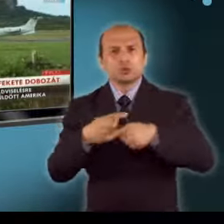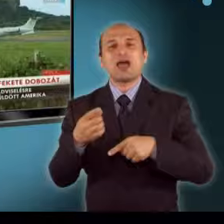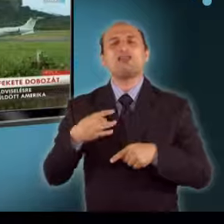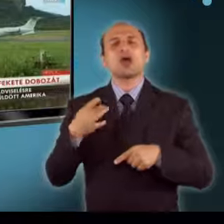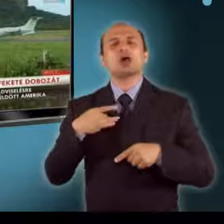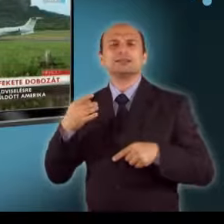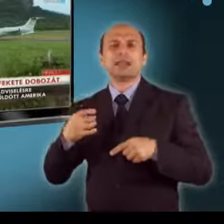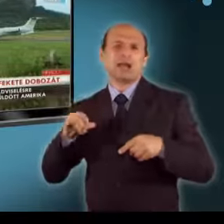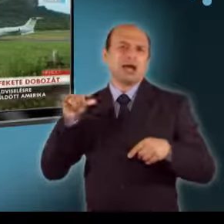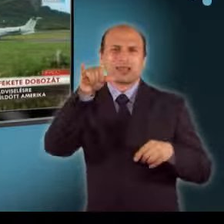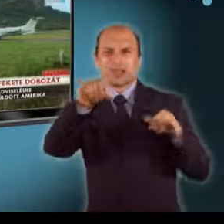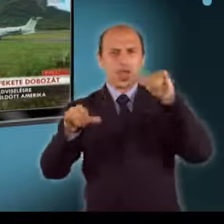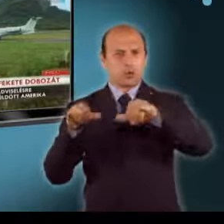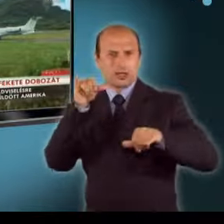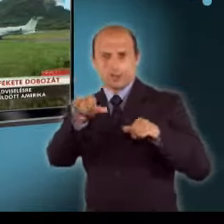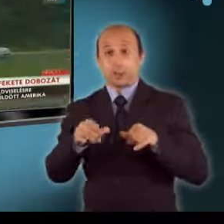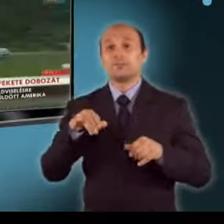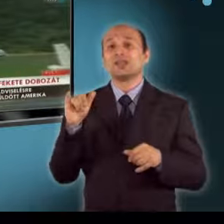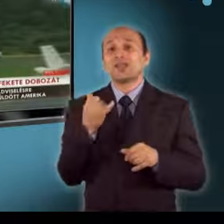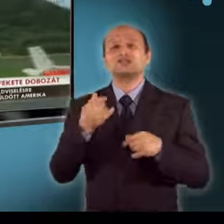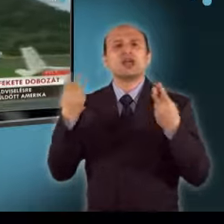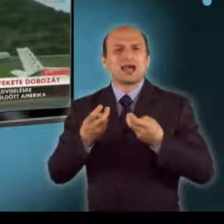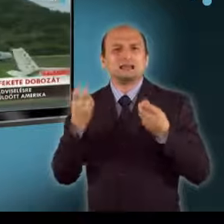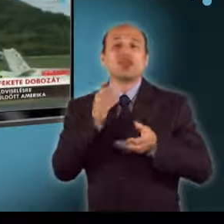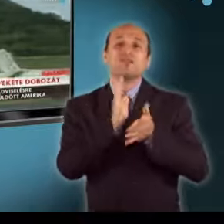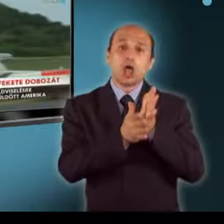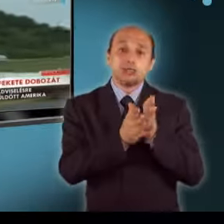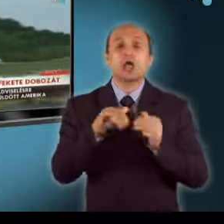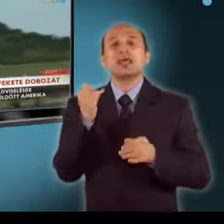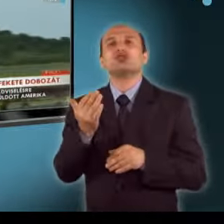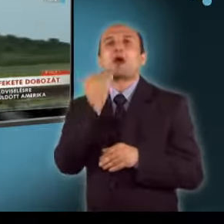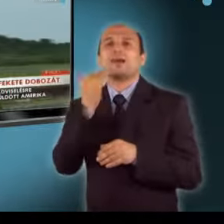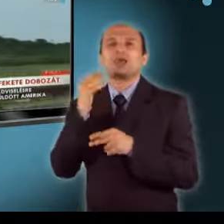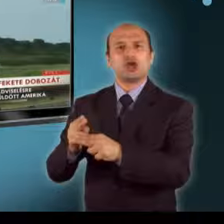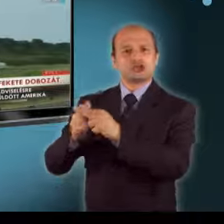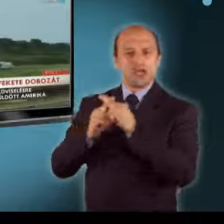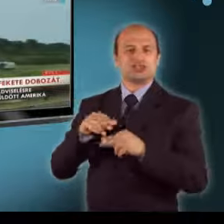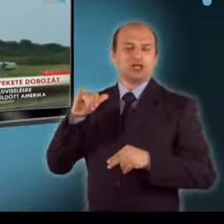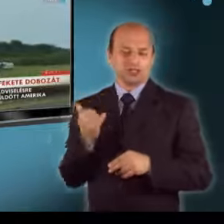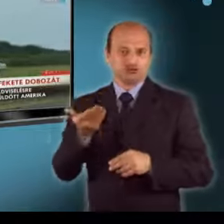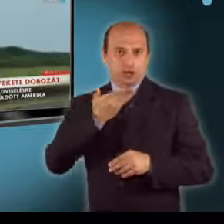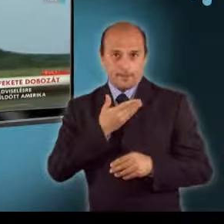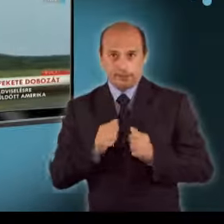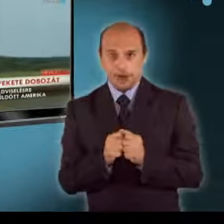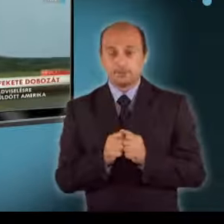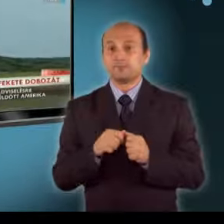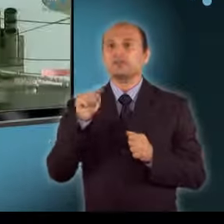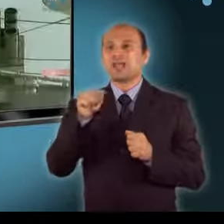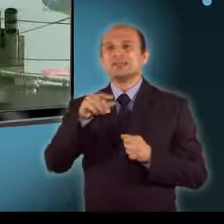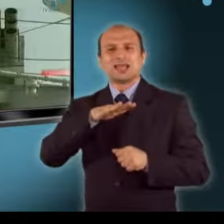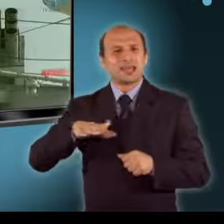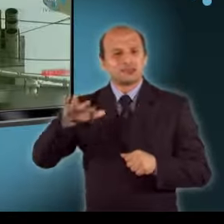brazil légierőgépei. A kereséshez francia és amerikai segítséget is kaptak. A térségbe